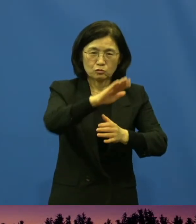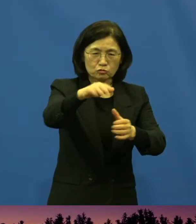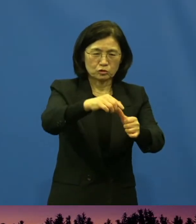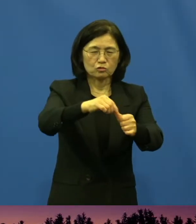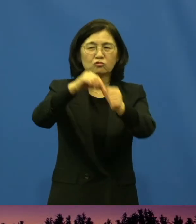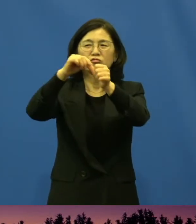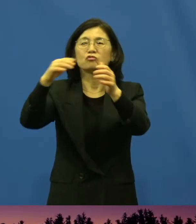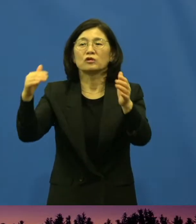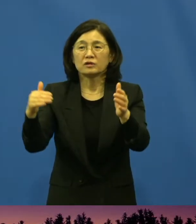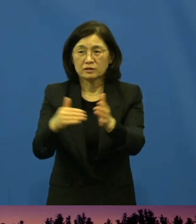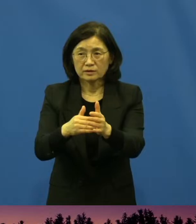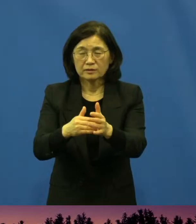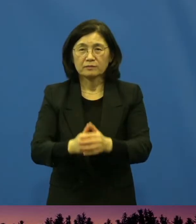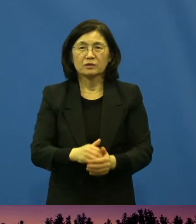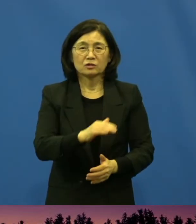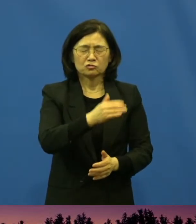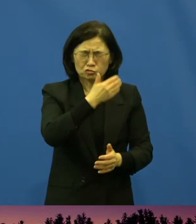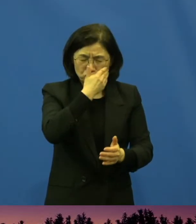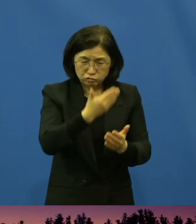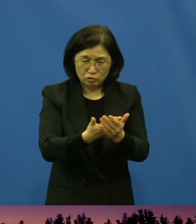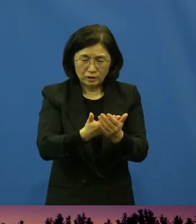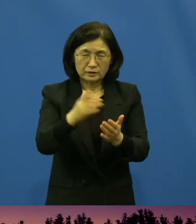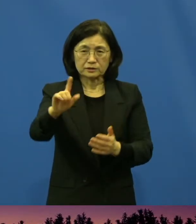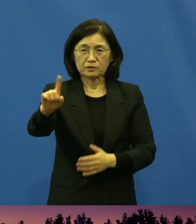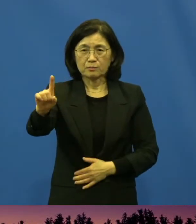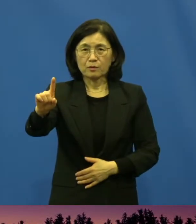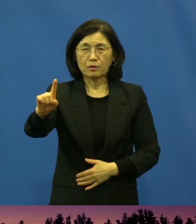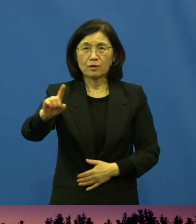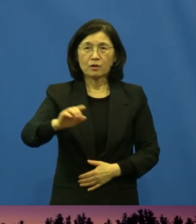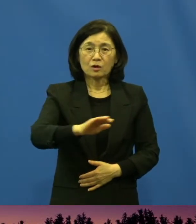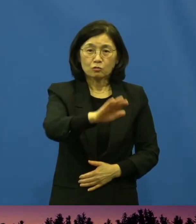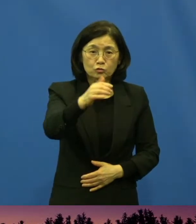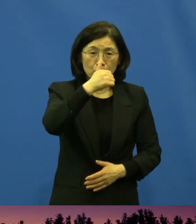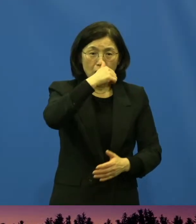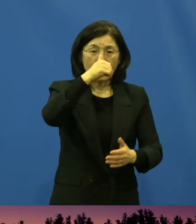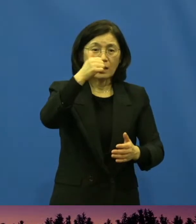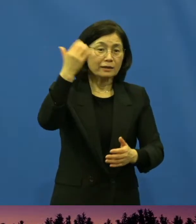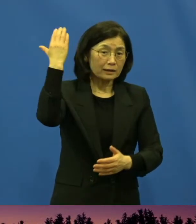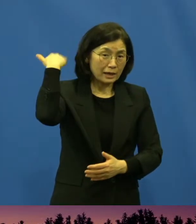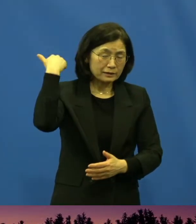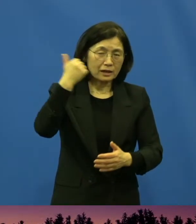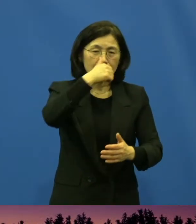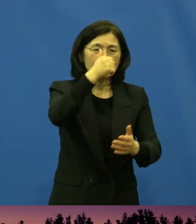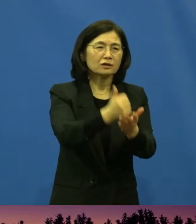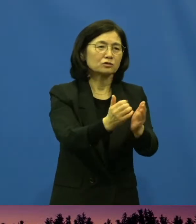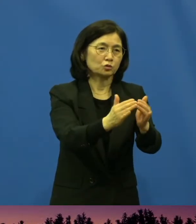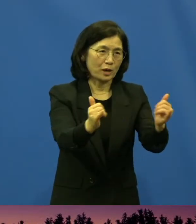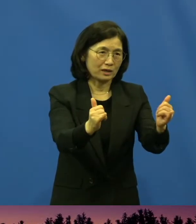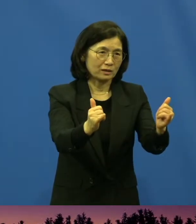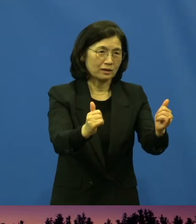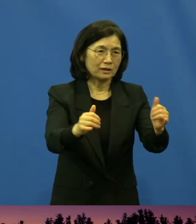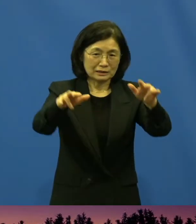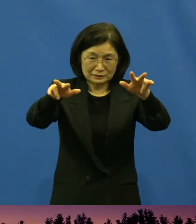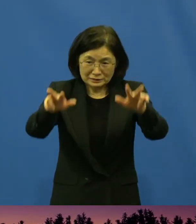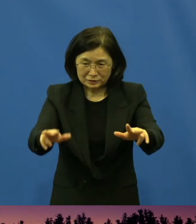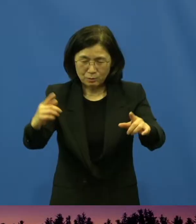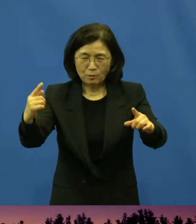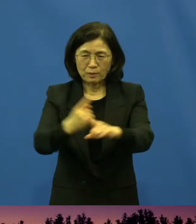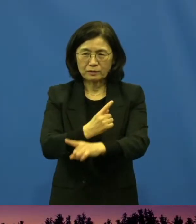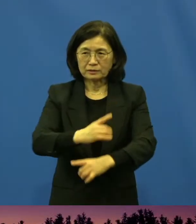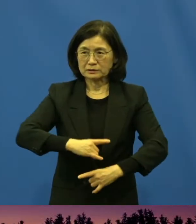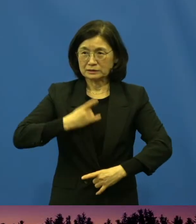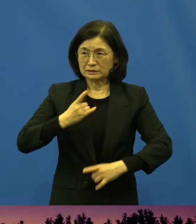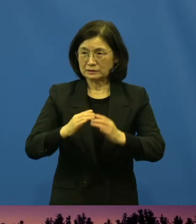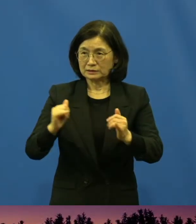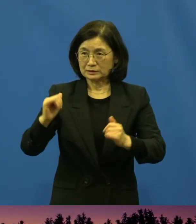자, 여러분, 여기서 매우 중요한 것은 우리가 죄인이 의인이 됐다는 거잖아요. 근데 의인이 되었다면 어떻게 해요?